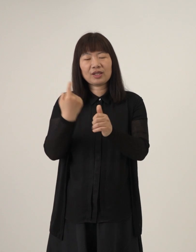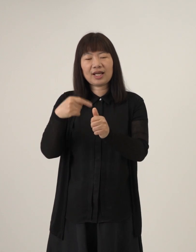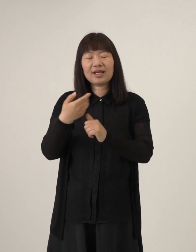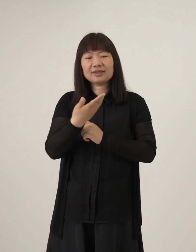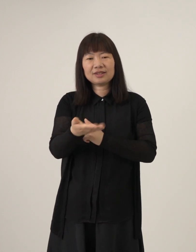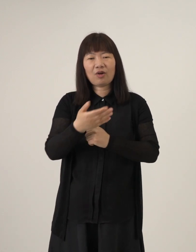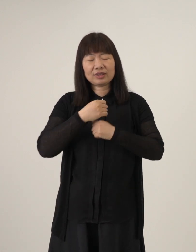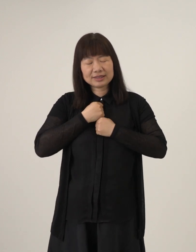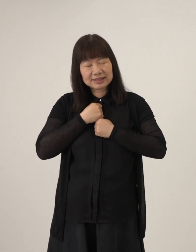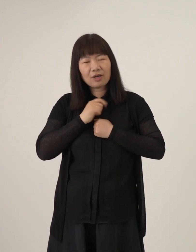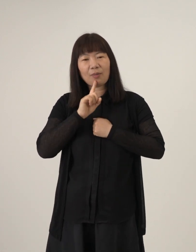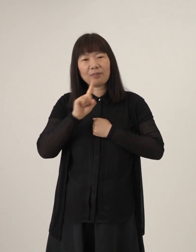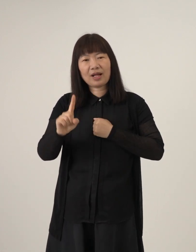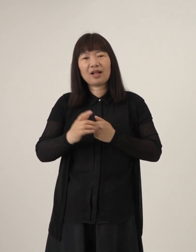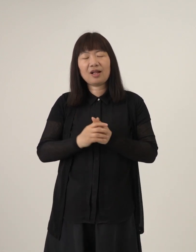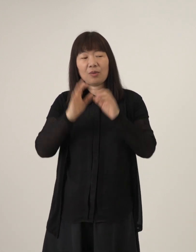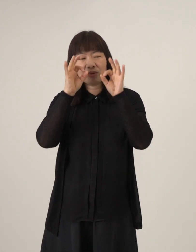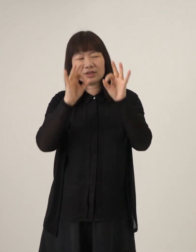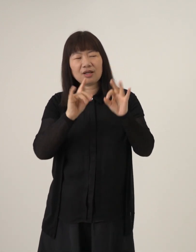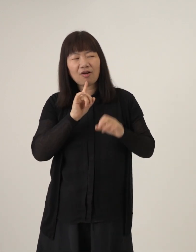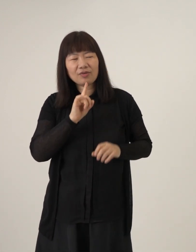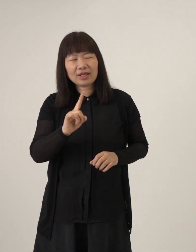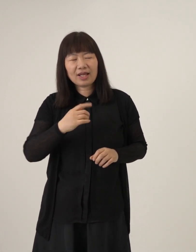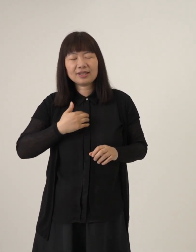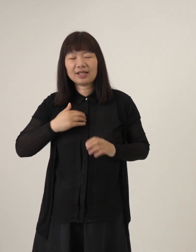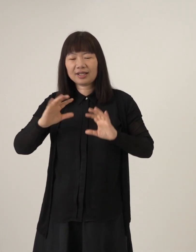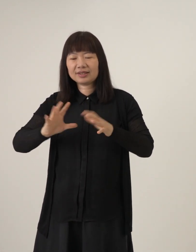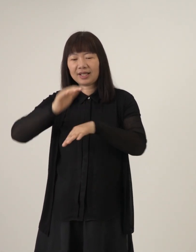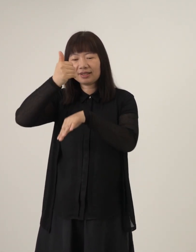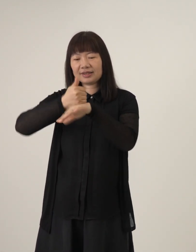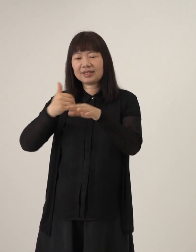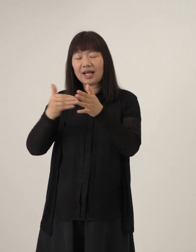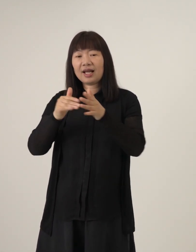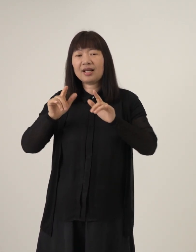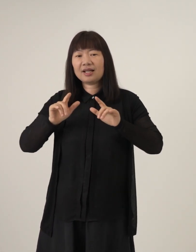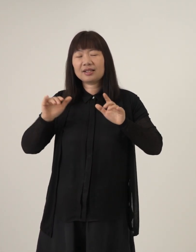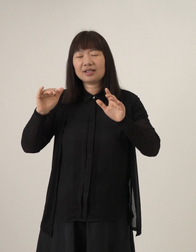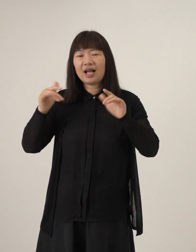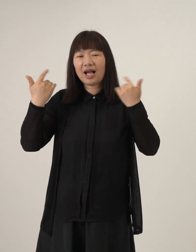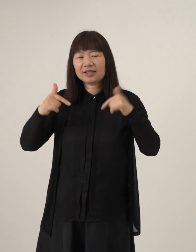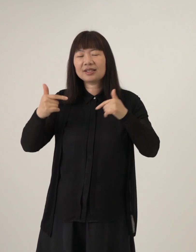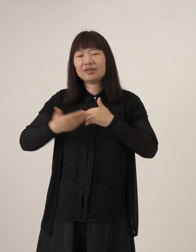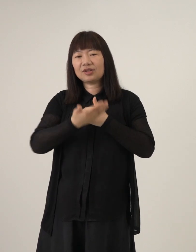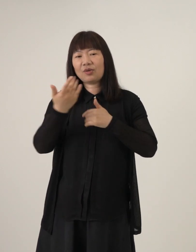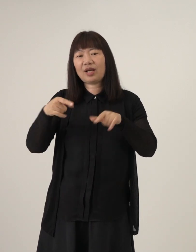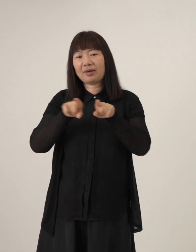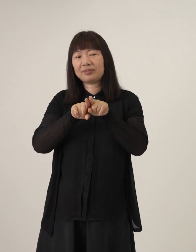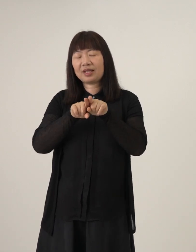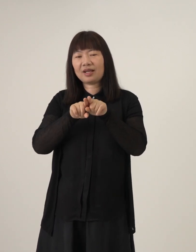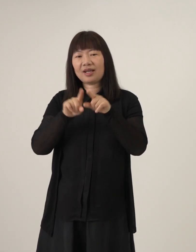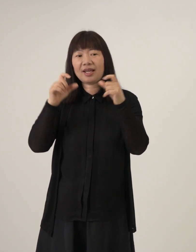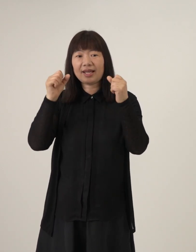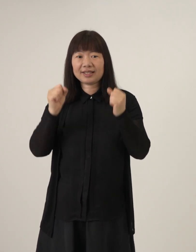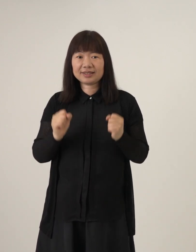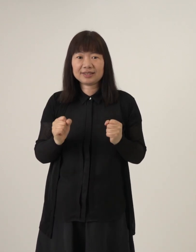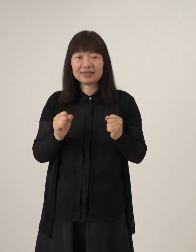가르쳐 지키게 하라. 볼지어다 내가 세상 끝날까지 너희와 항상 어떻게 있겠대요?